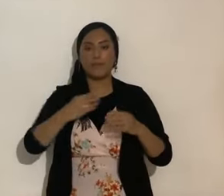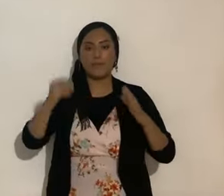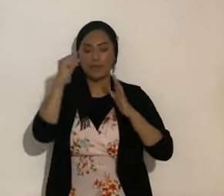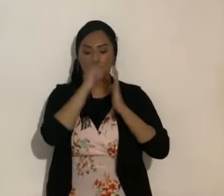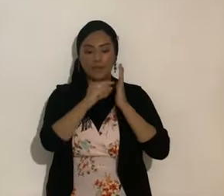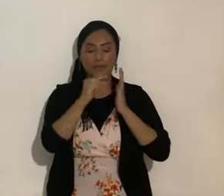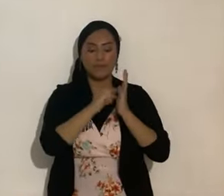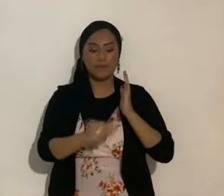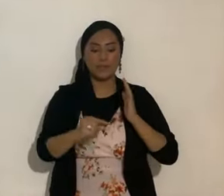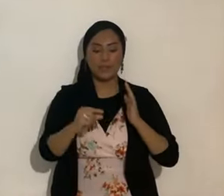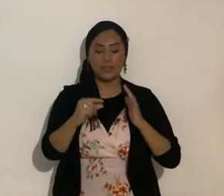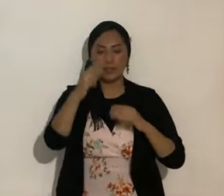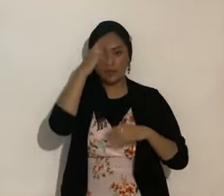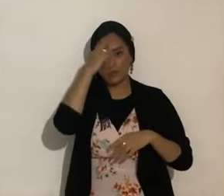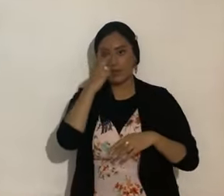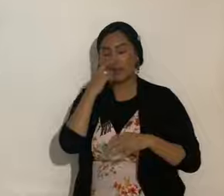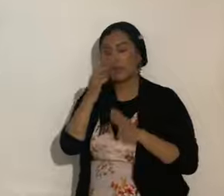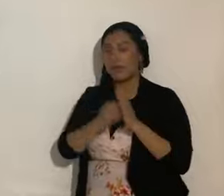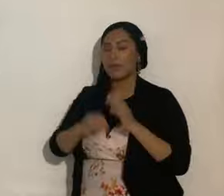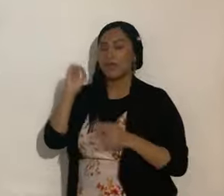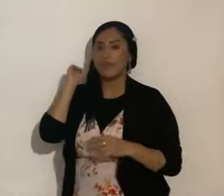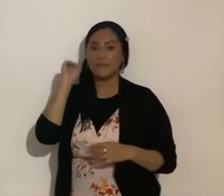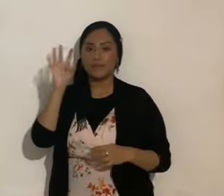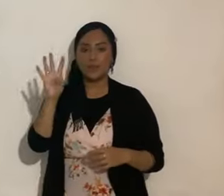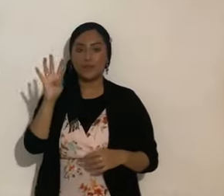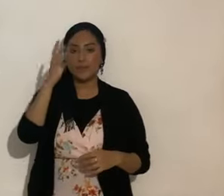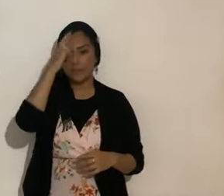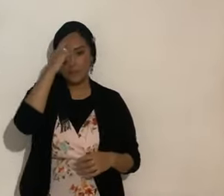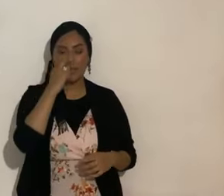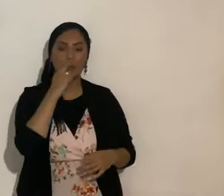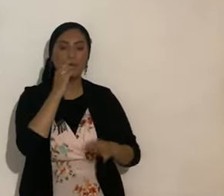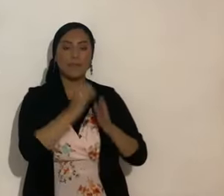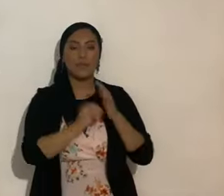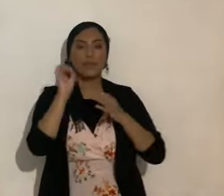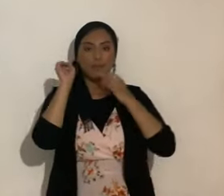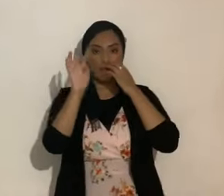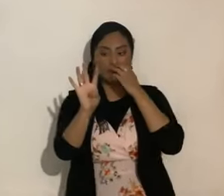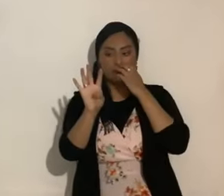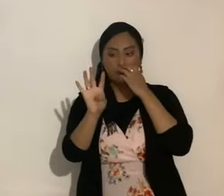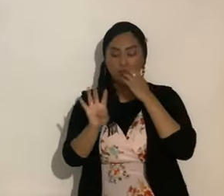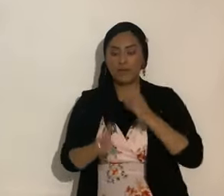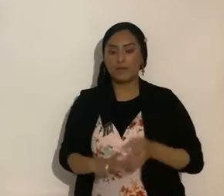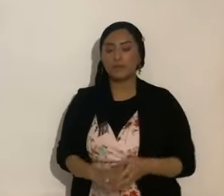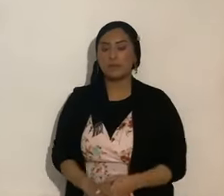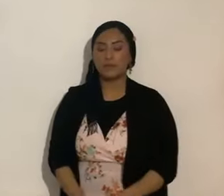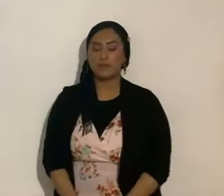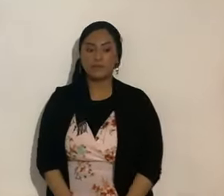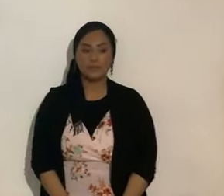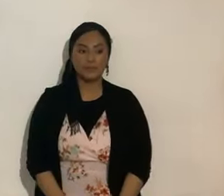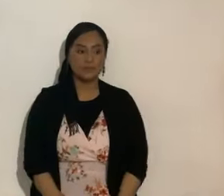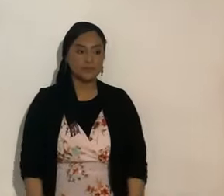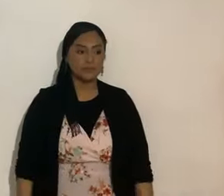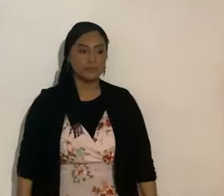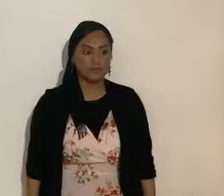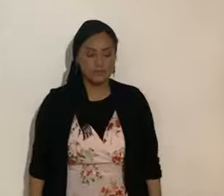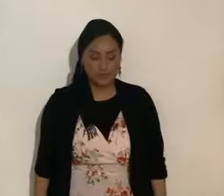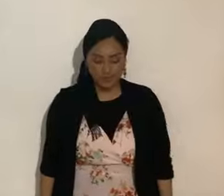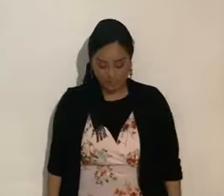Vamos a la carta a los Romanos en el capítulo 4. Romanos capítulo 4, busquen Romanos 4.